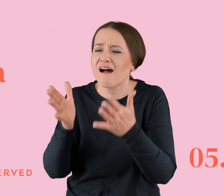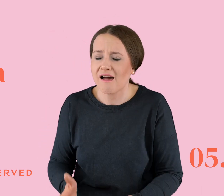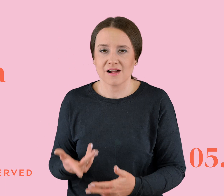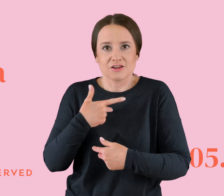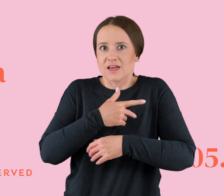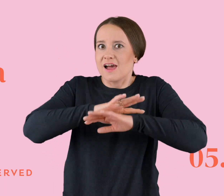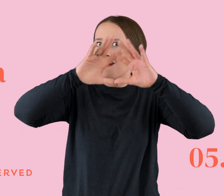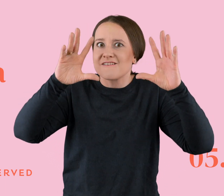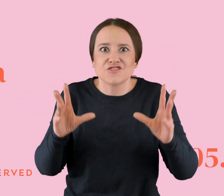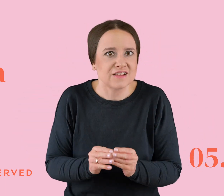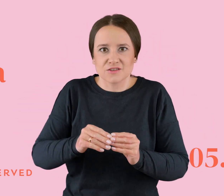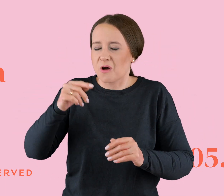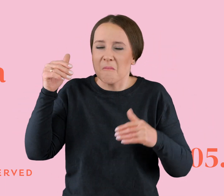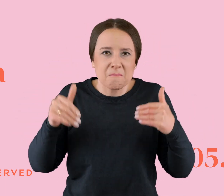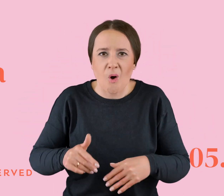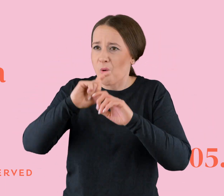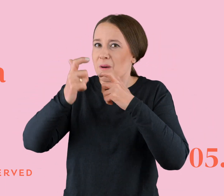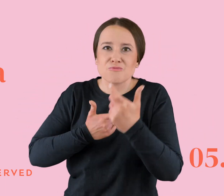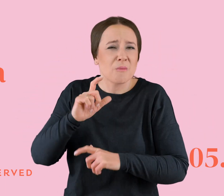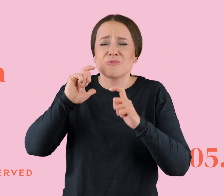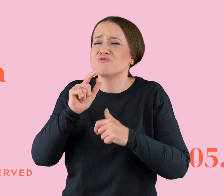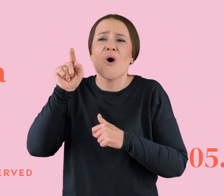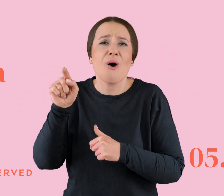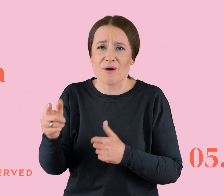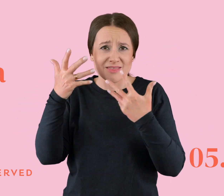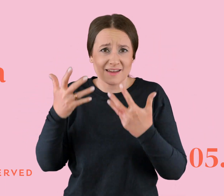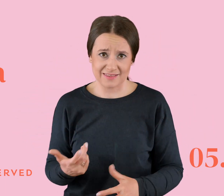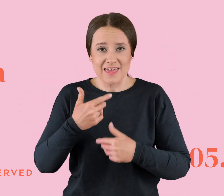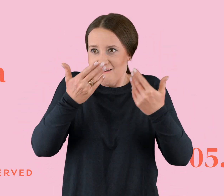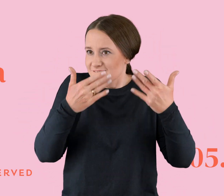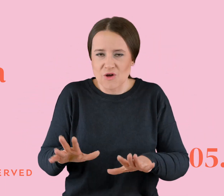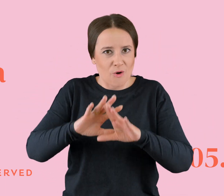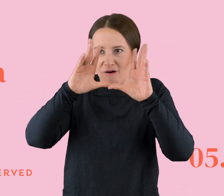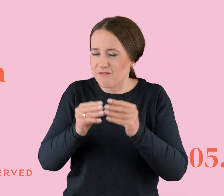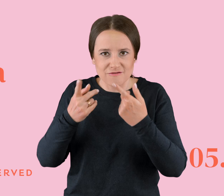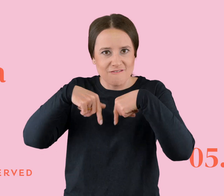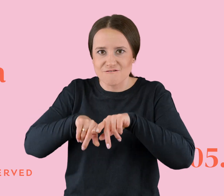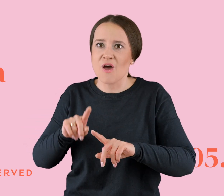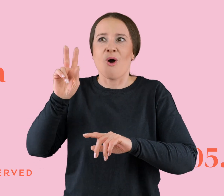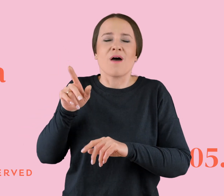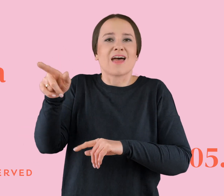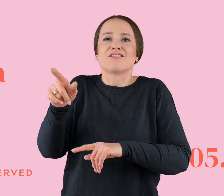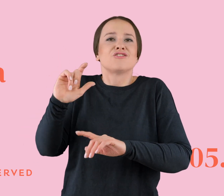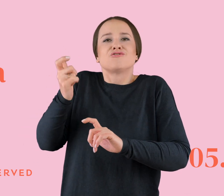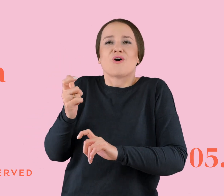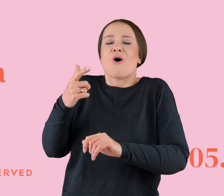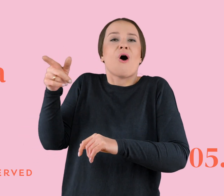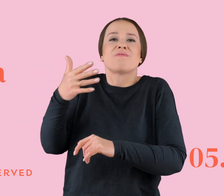skłonny dla niej zrobić wszystko, czego ona tylko chciała. Byłem gotowy wykonać sztuczkę, nawet kiedy ona już mi nie kazała jej robić. Tak jak teraz na to patrzę, to jest mi